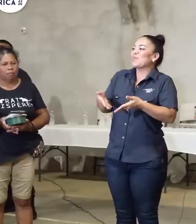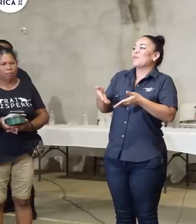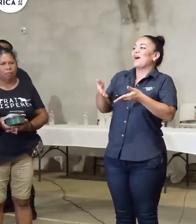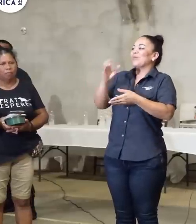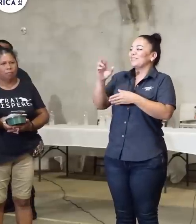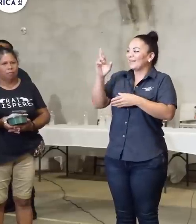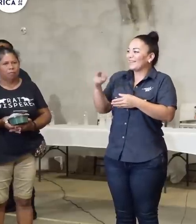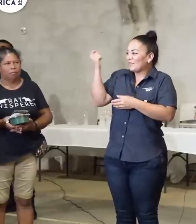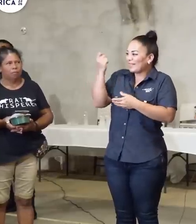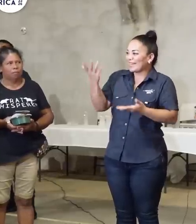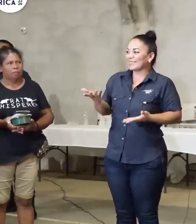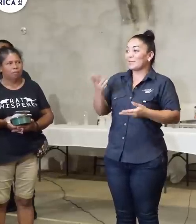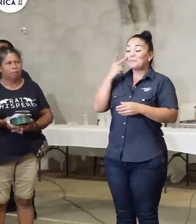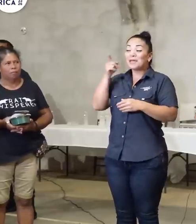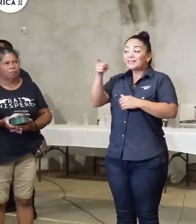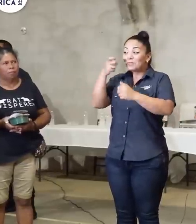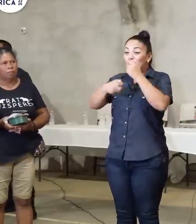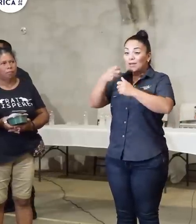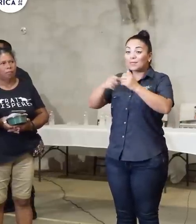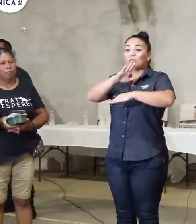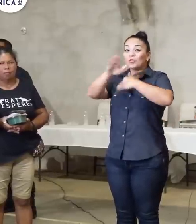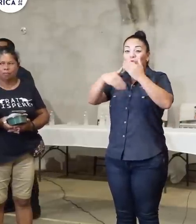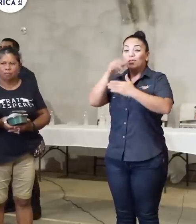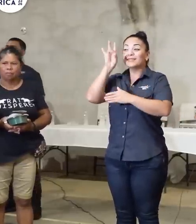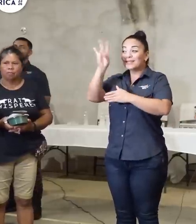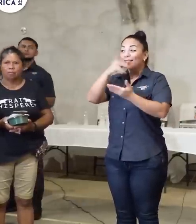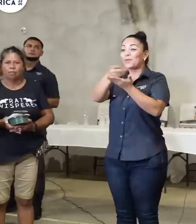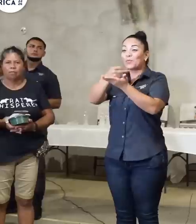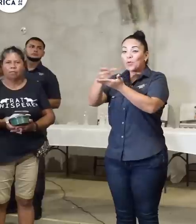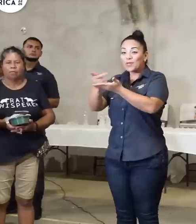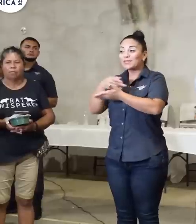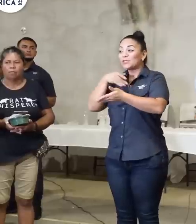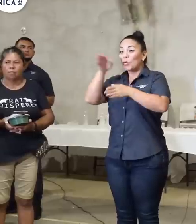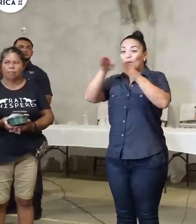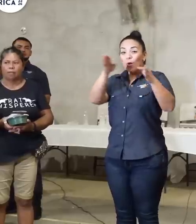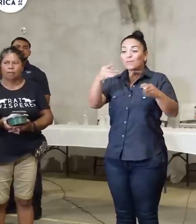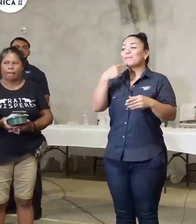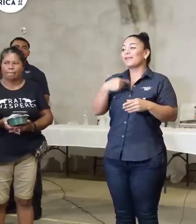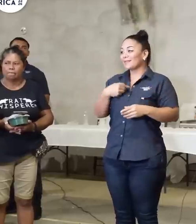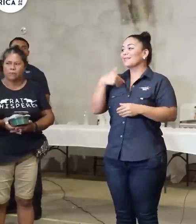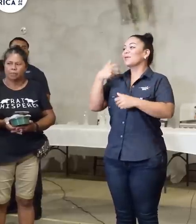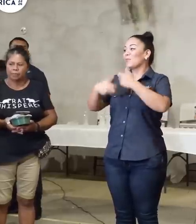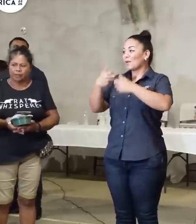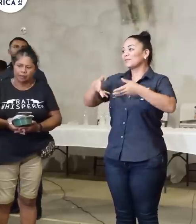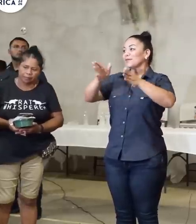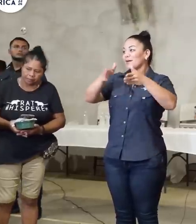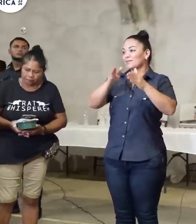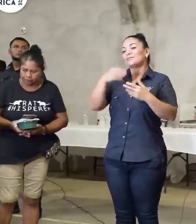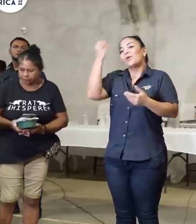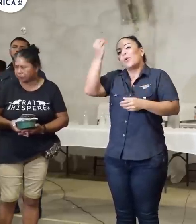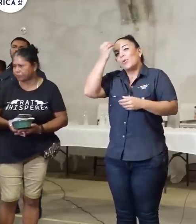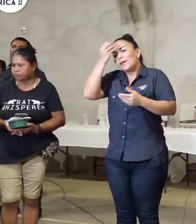Guanacaste. Ese problema, a todas las 7 provincias que yo voy me dicen, tenemos problemas de calles.